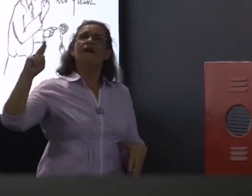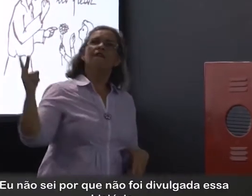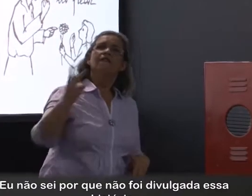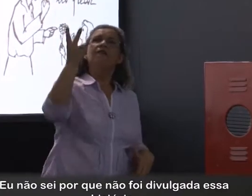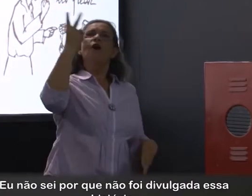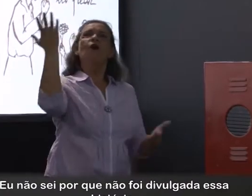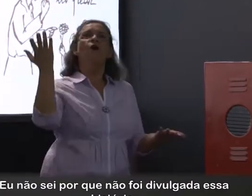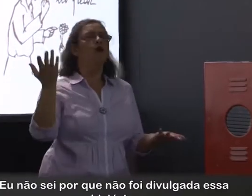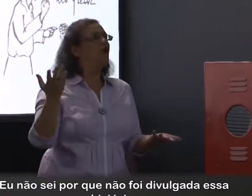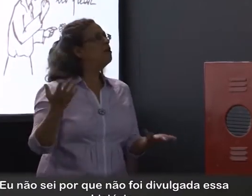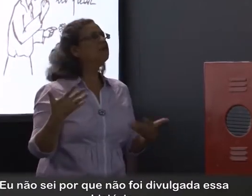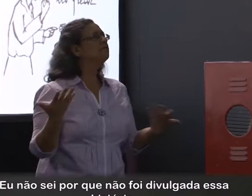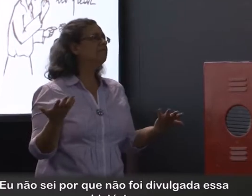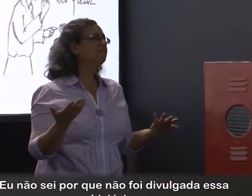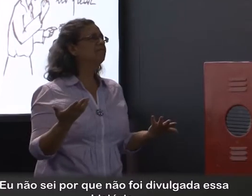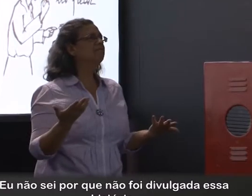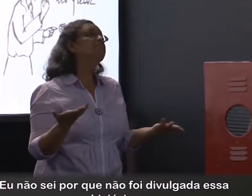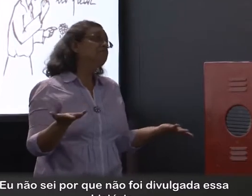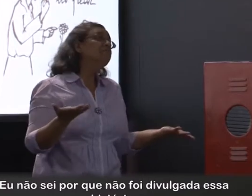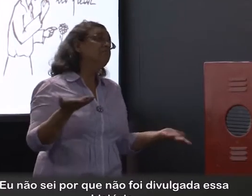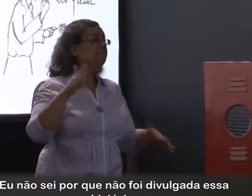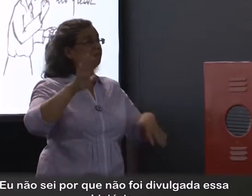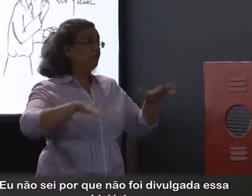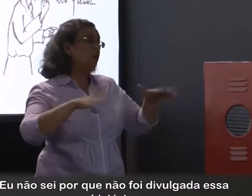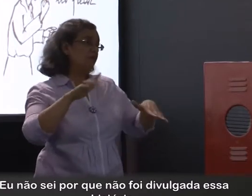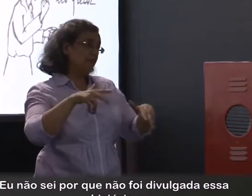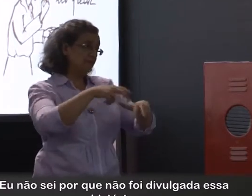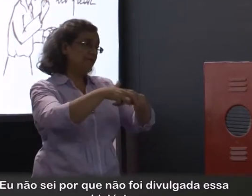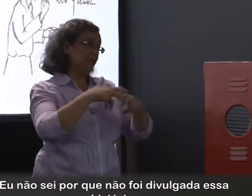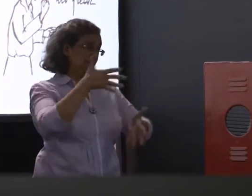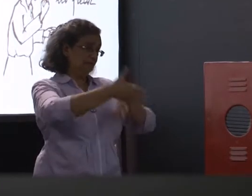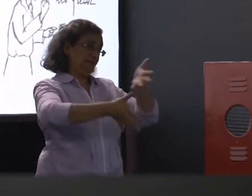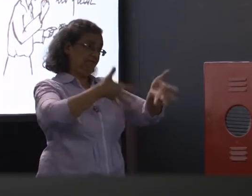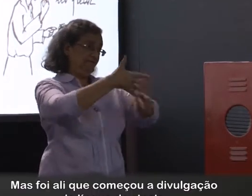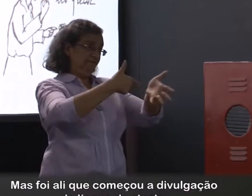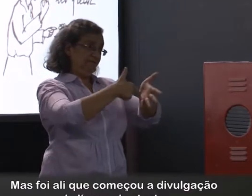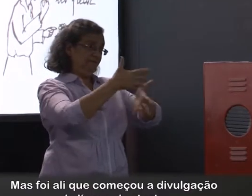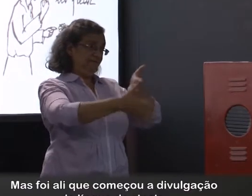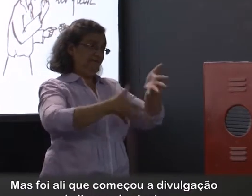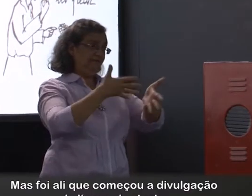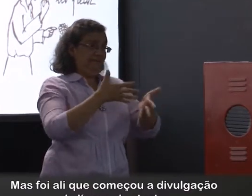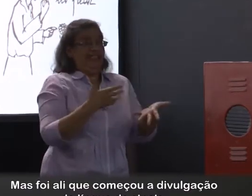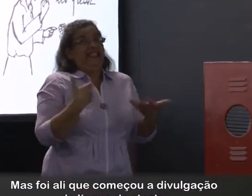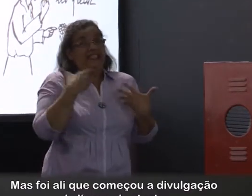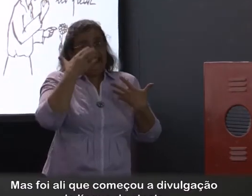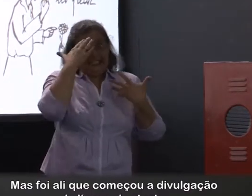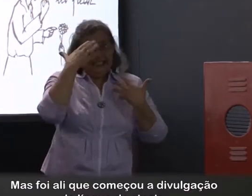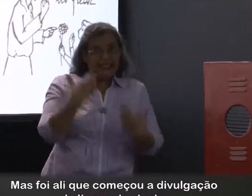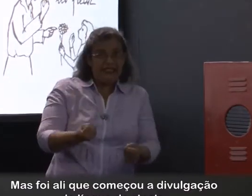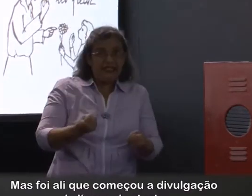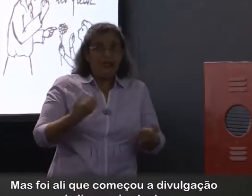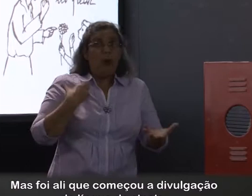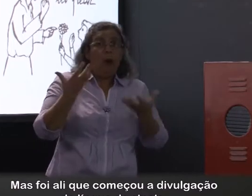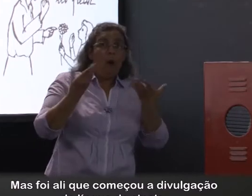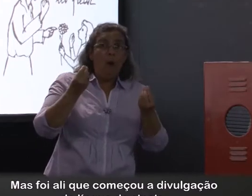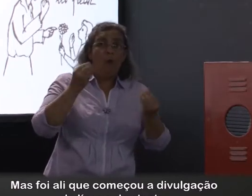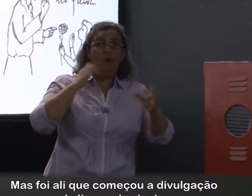eu não sei por que não foi divulgada essa história. Mas foi ali que começou, né, a divulgação da